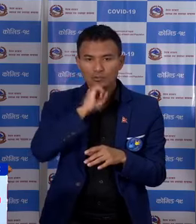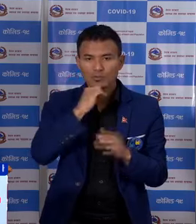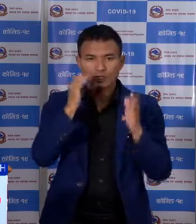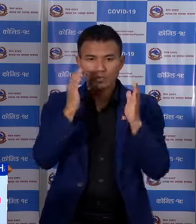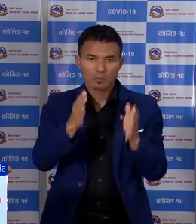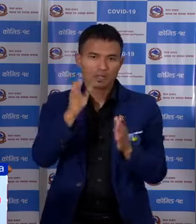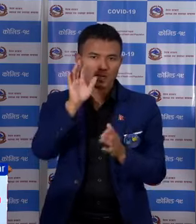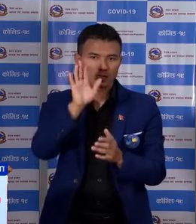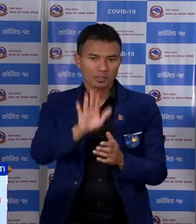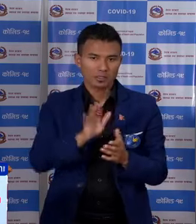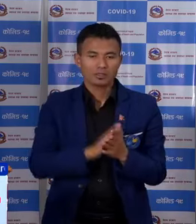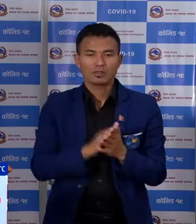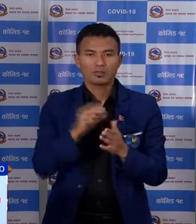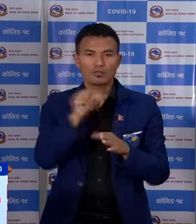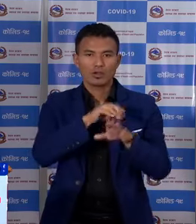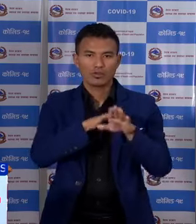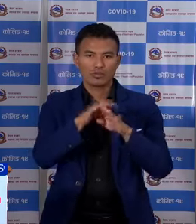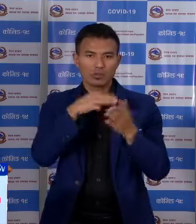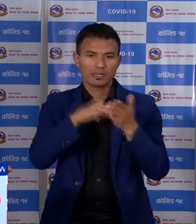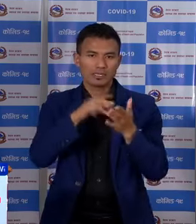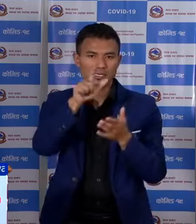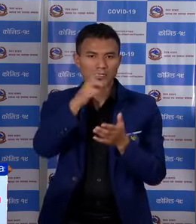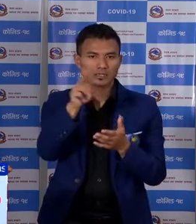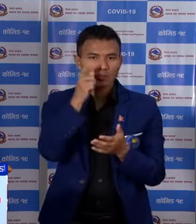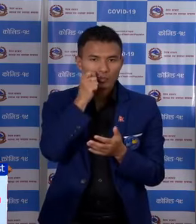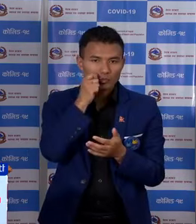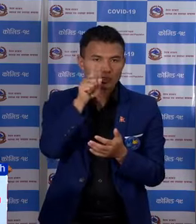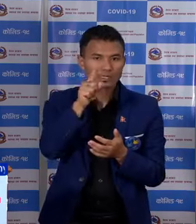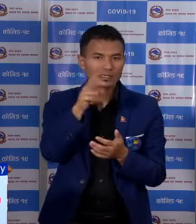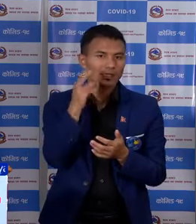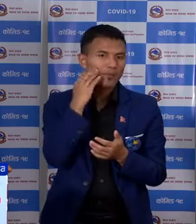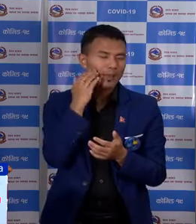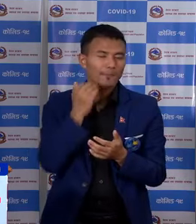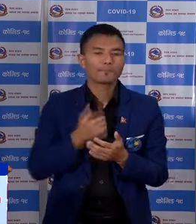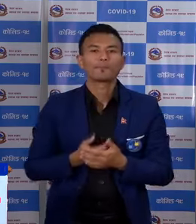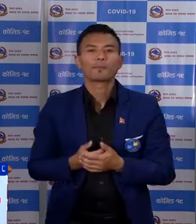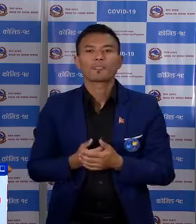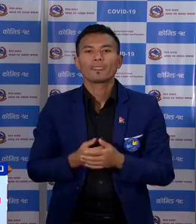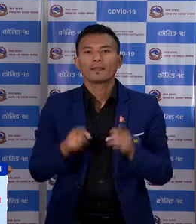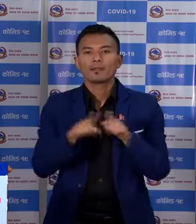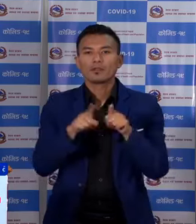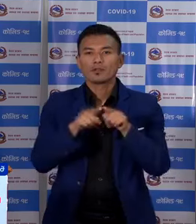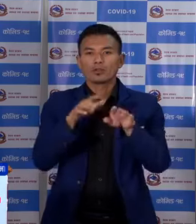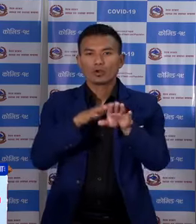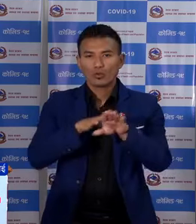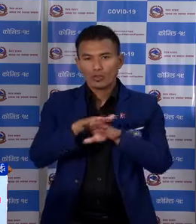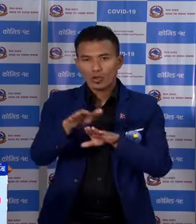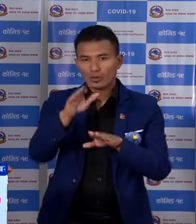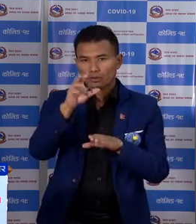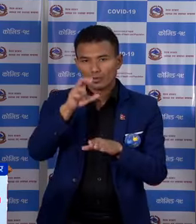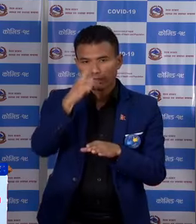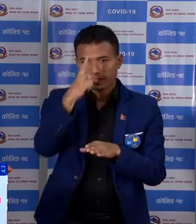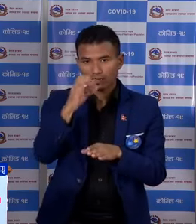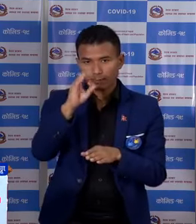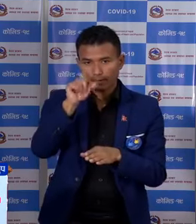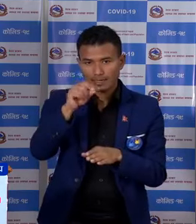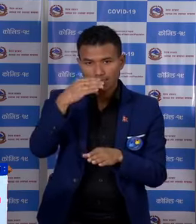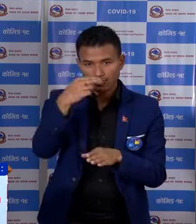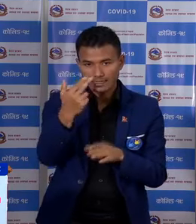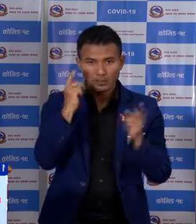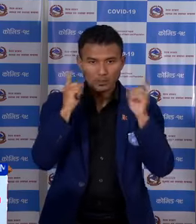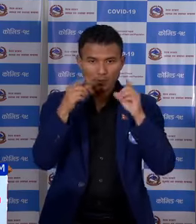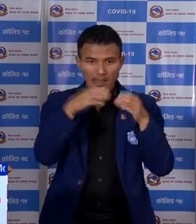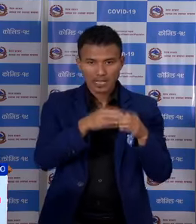सम्मका उनुँछ महर मद्दे 7 जाना पुरुश रव 1 जाना महिला उनुँछ तेसे गरी 12 पर्षिया गवर